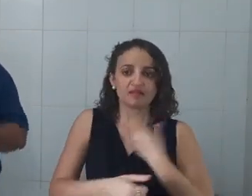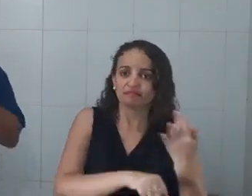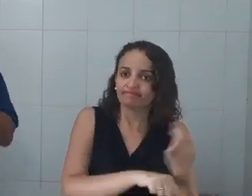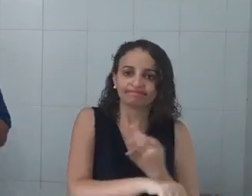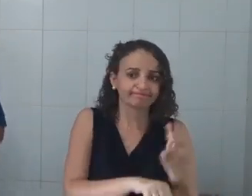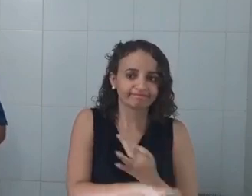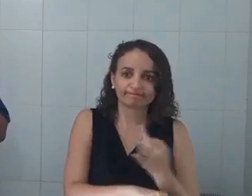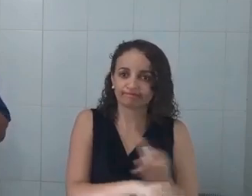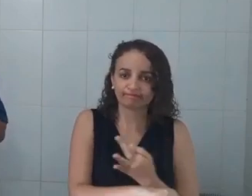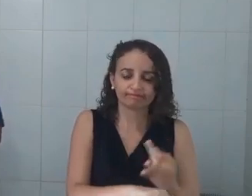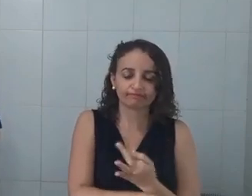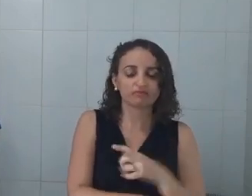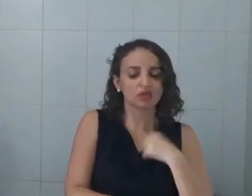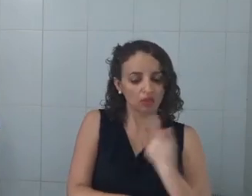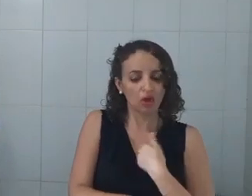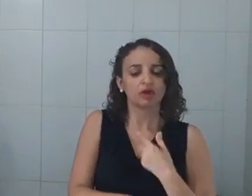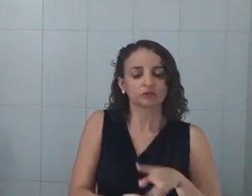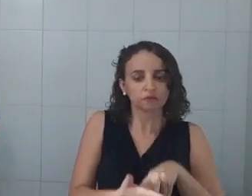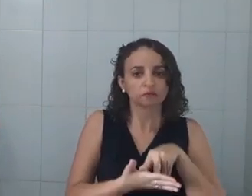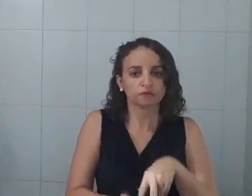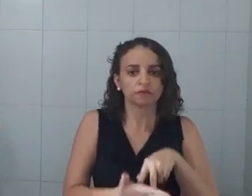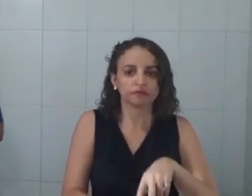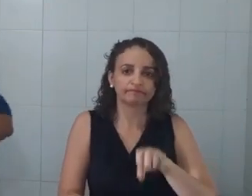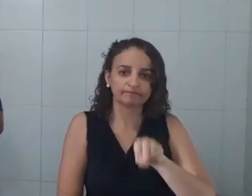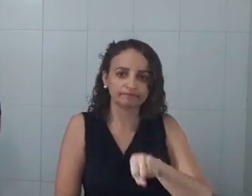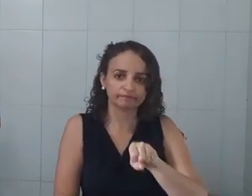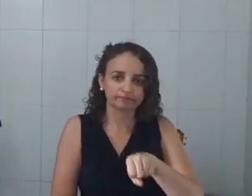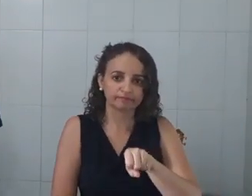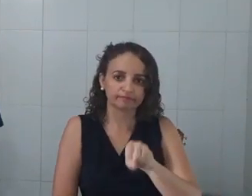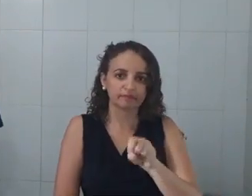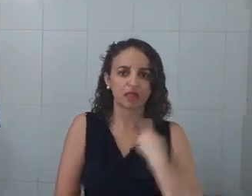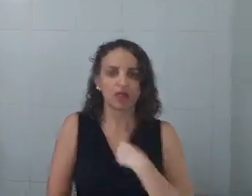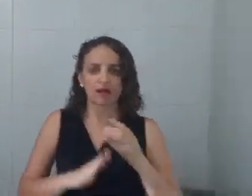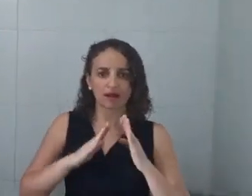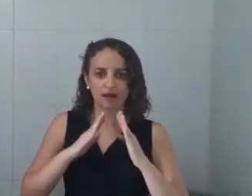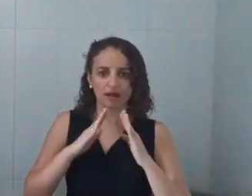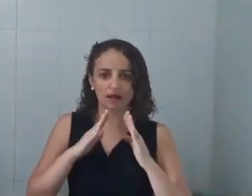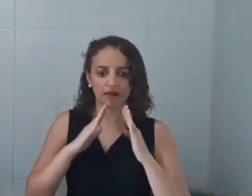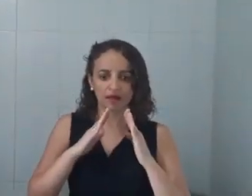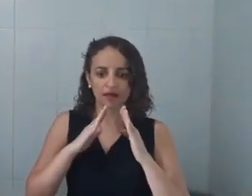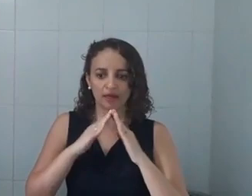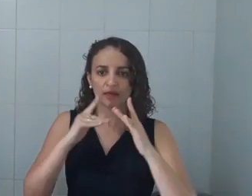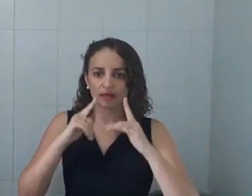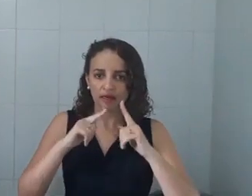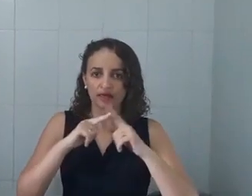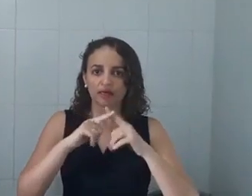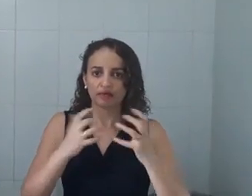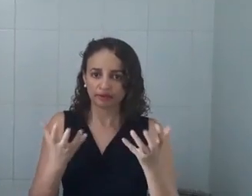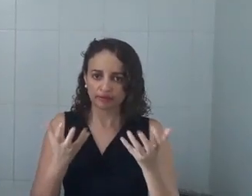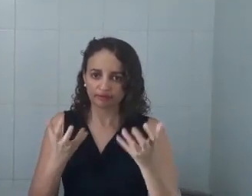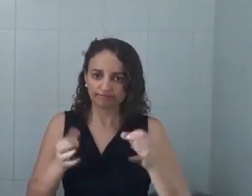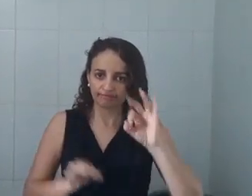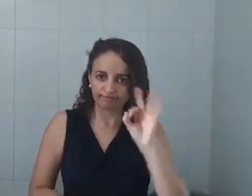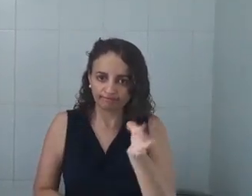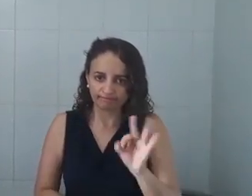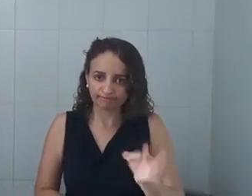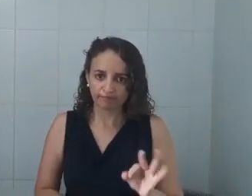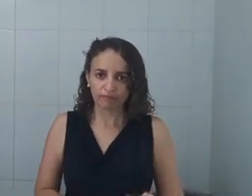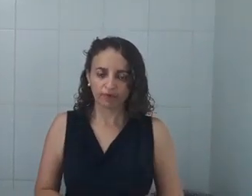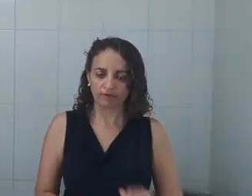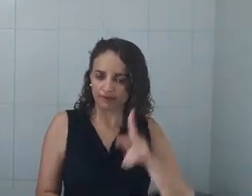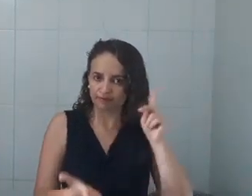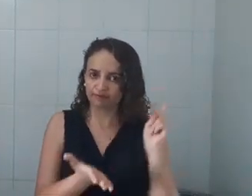estamos suportando como uma igreja que procura ser o ideal para o Senhor, porque nós precisamos